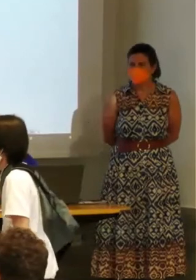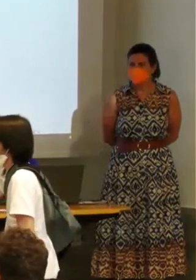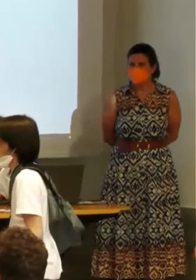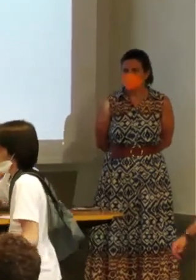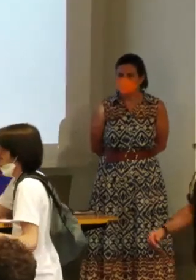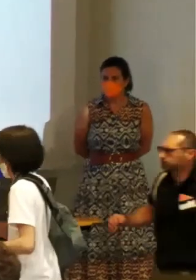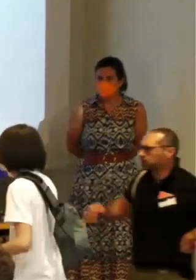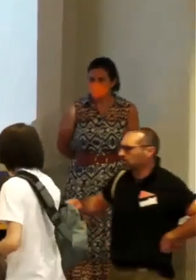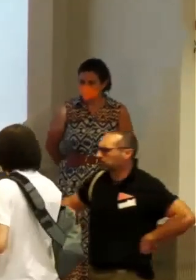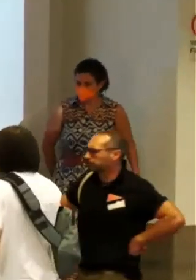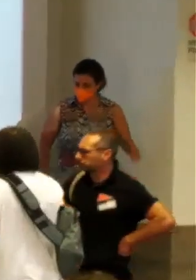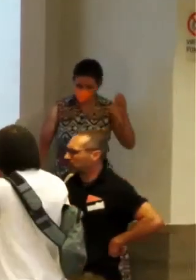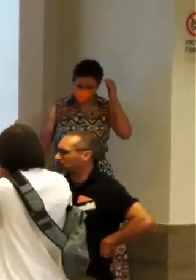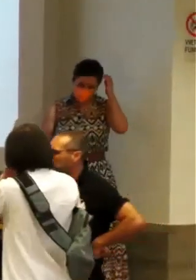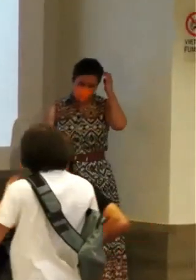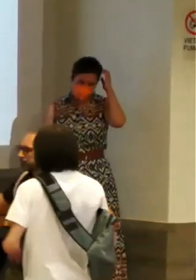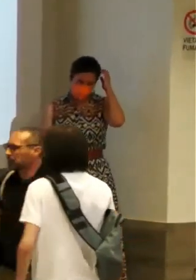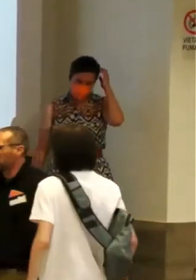Sì, sono gli stessi.